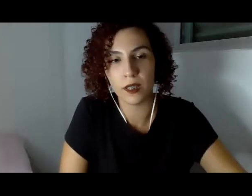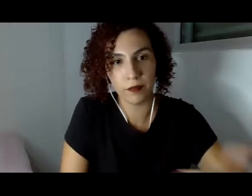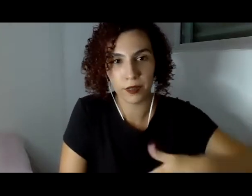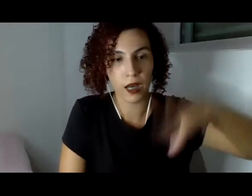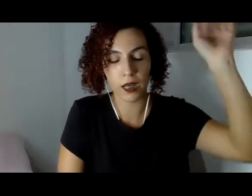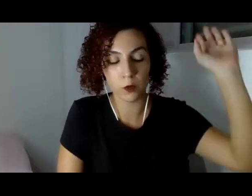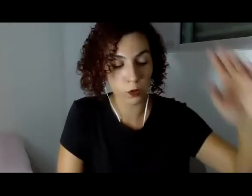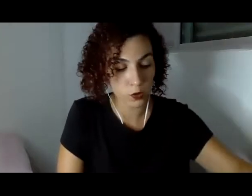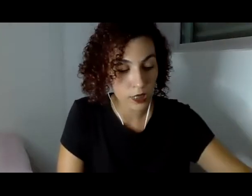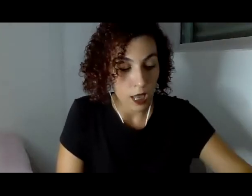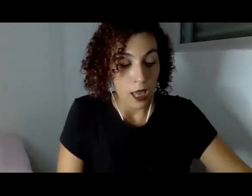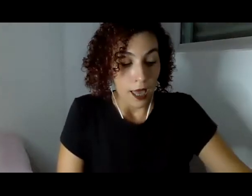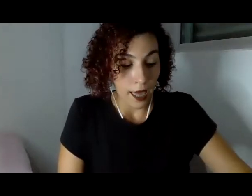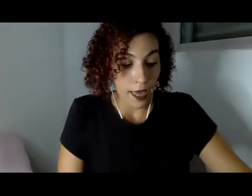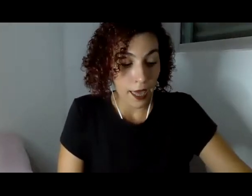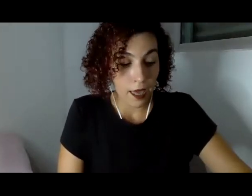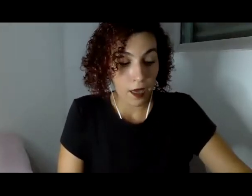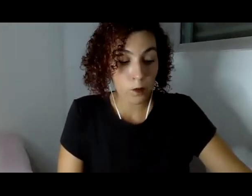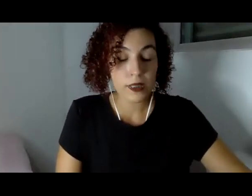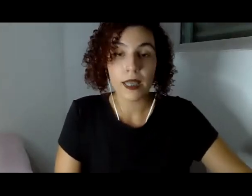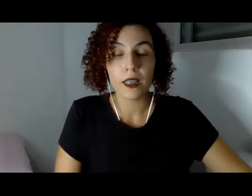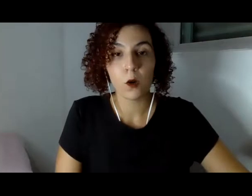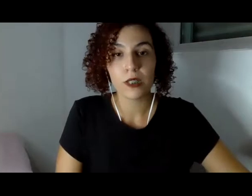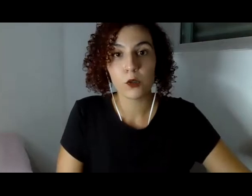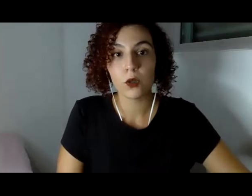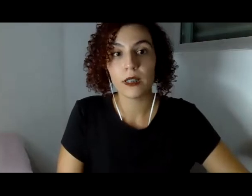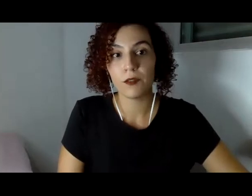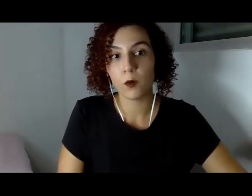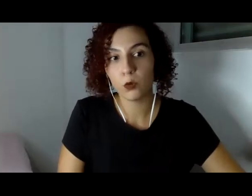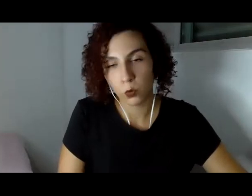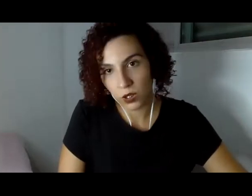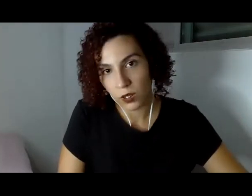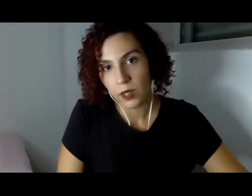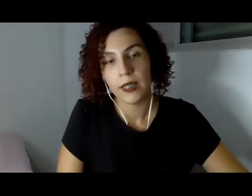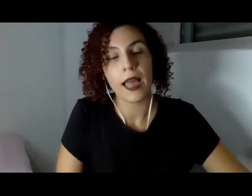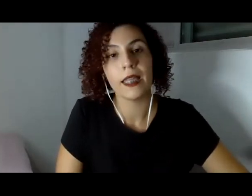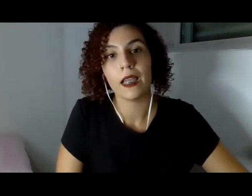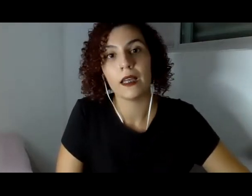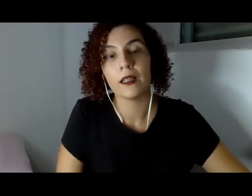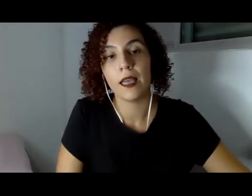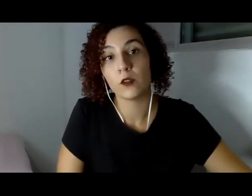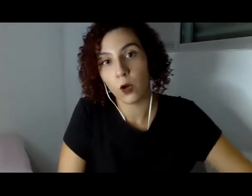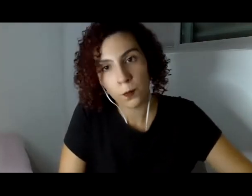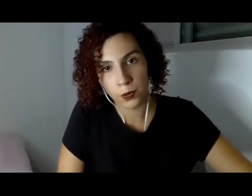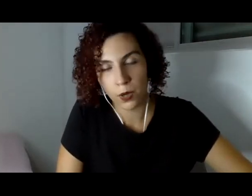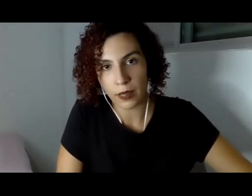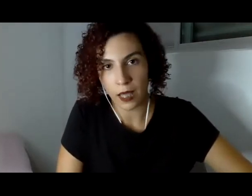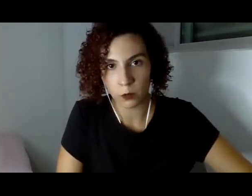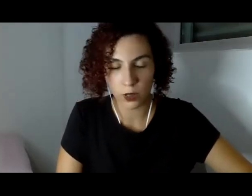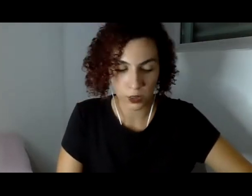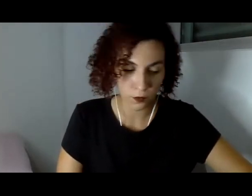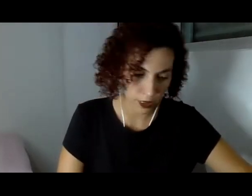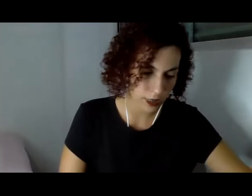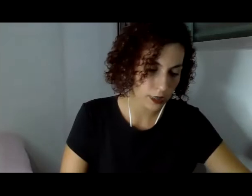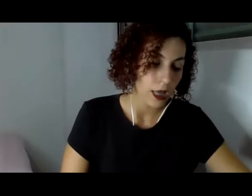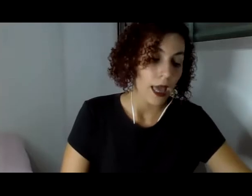sugiro, assim, há anos-luz. É uma série que começou na TV Cultura, e aí ela entrou para o catálogo